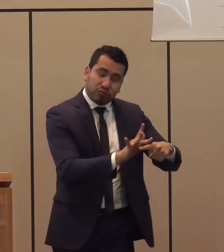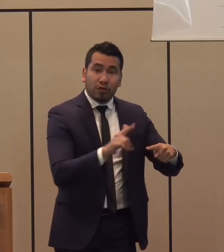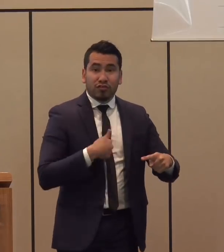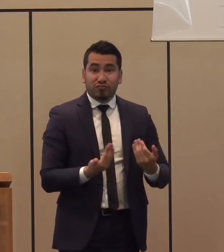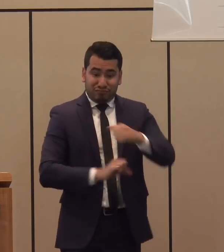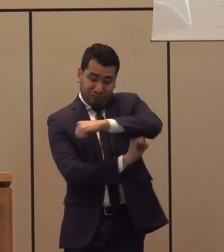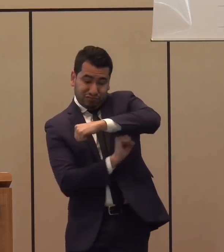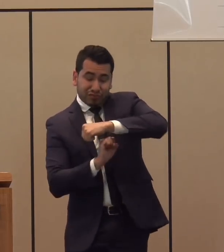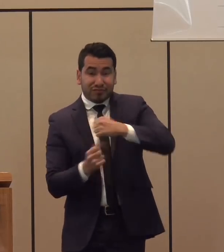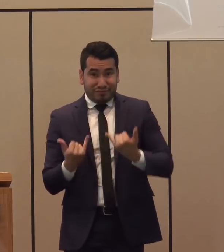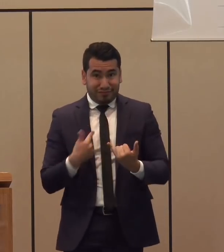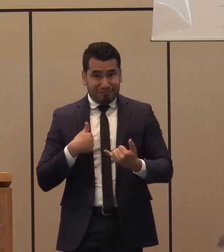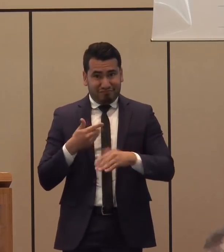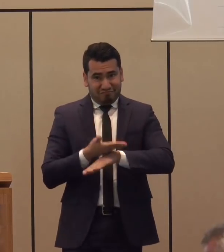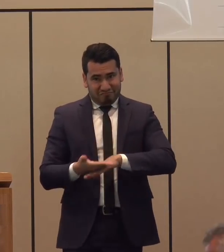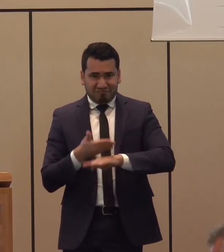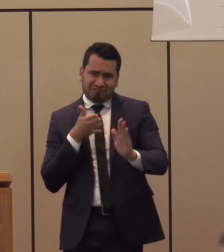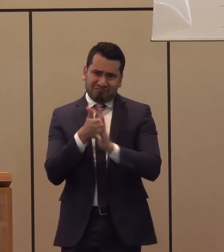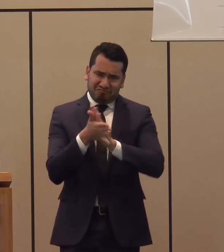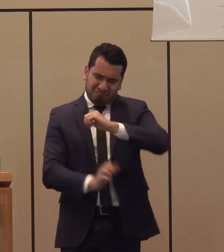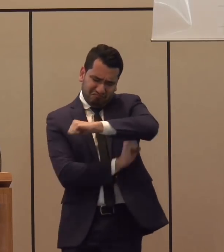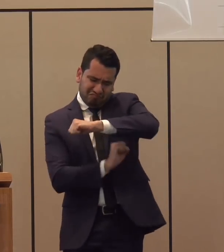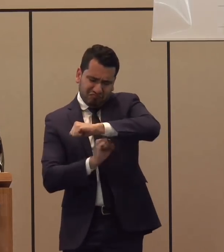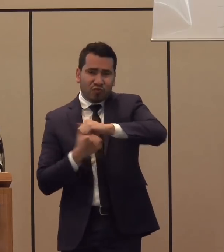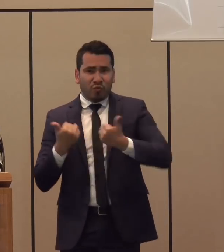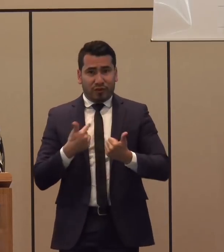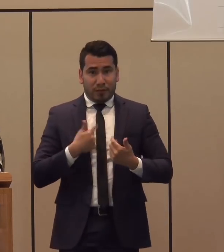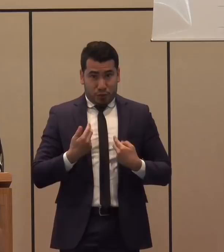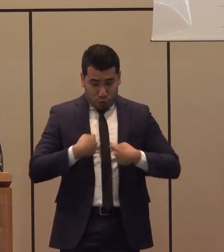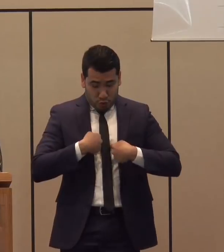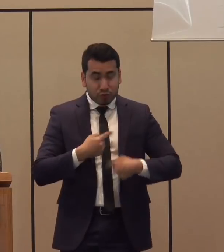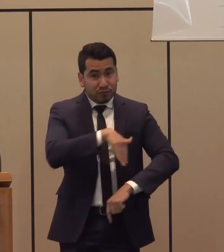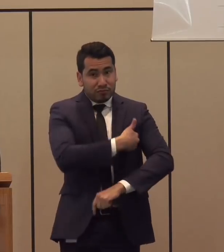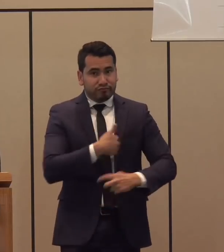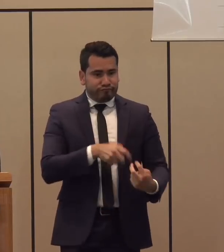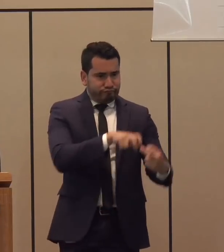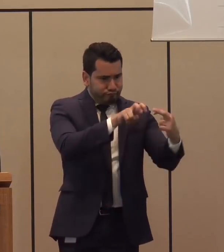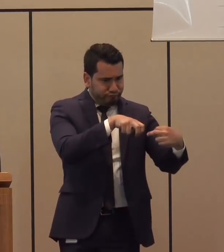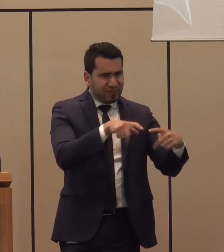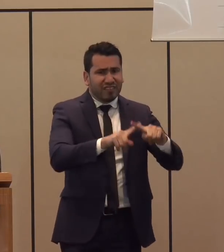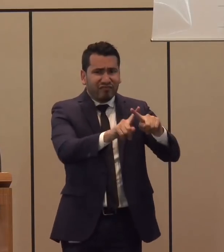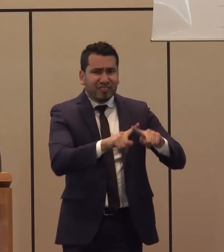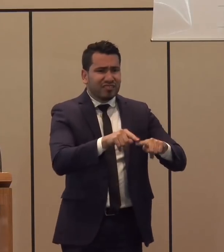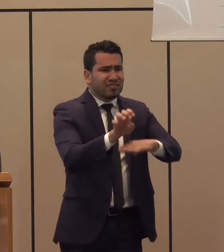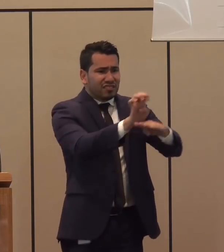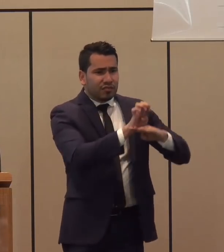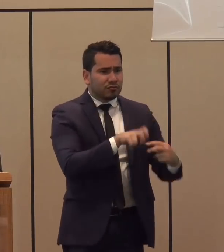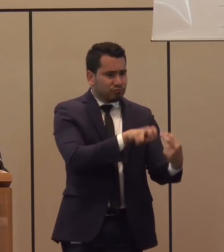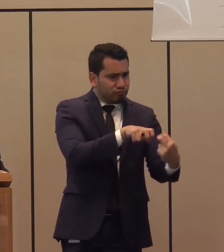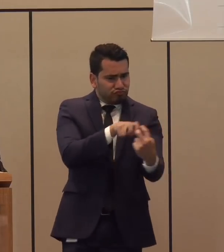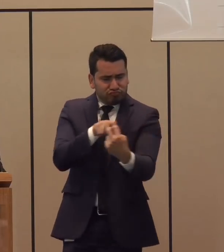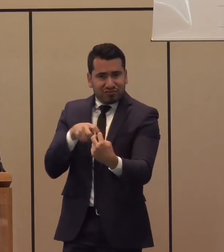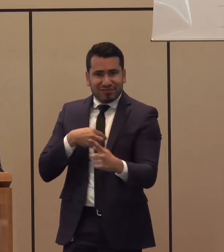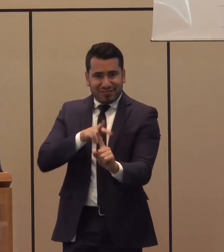de los cuales vamos a hablar hoy yo particularmente me ha sentado con muchos sectores en estos tres meses y medio a